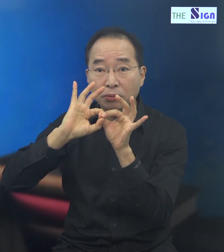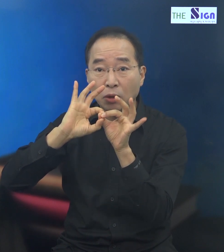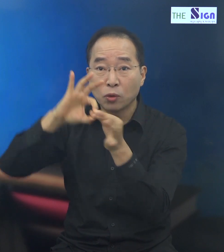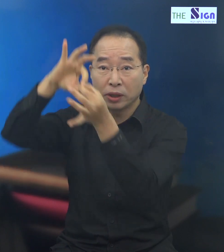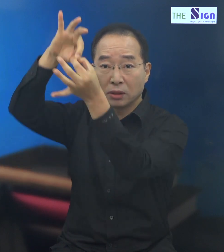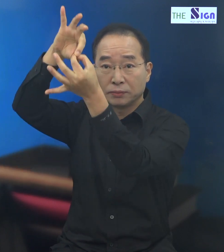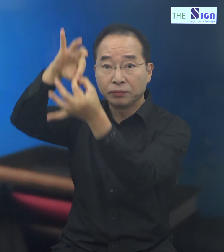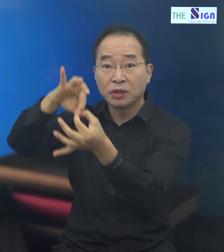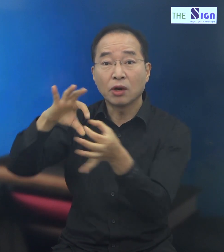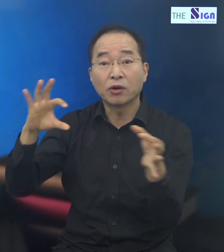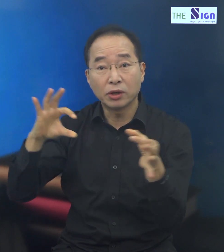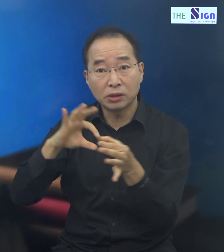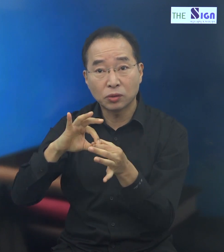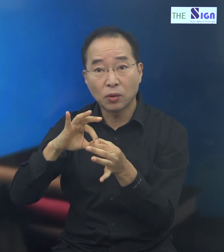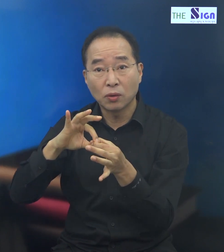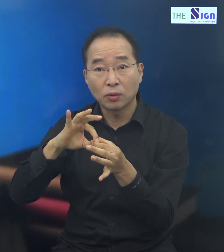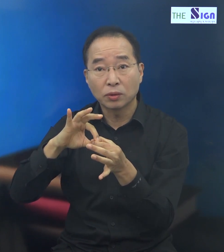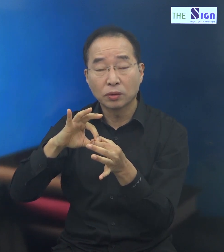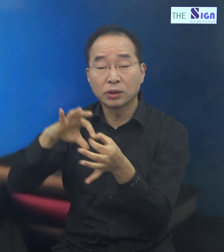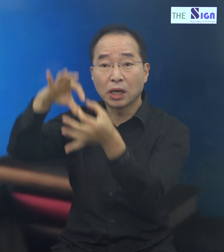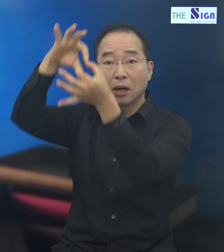고리. 연결이죠. 그러니까